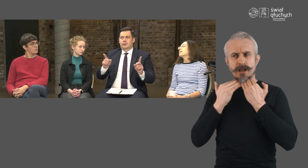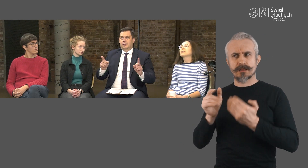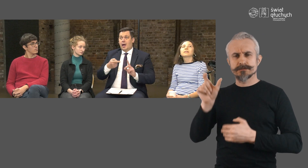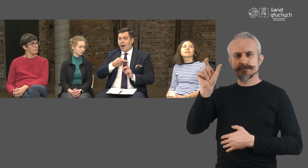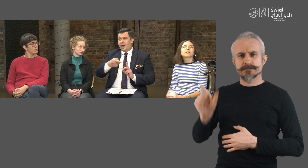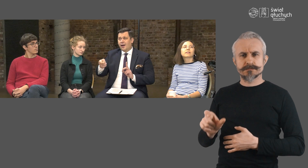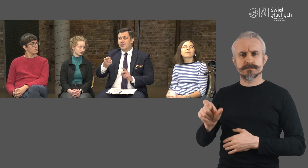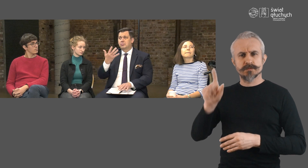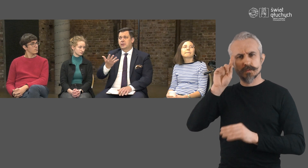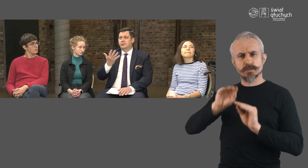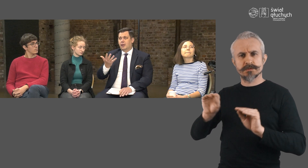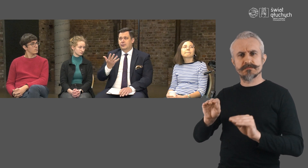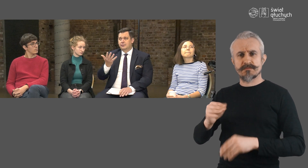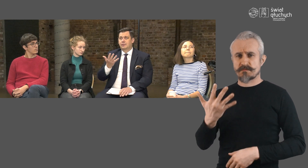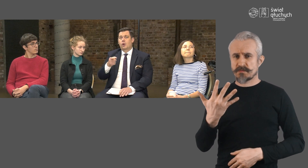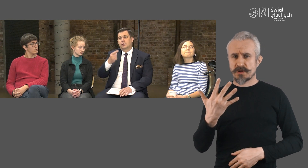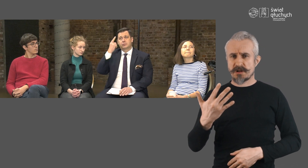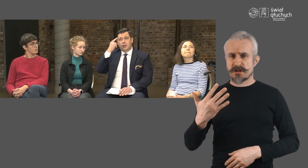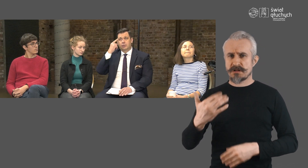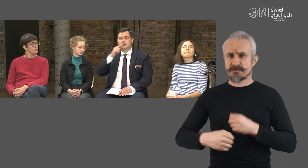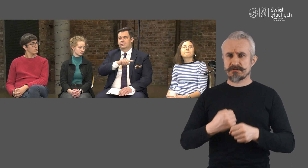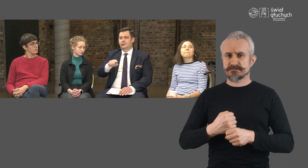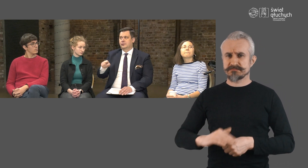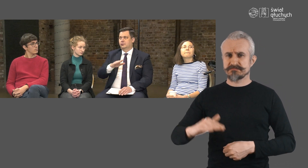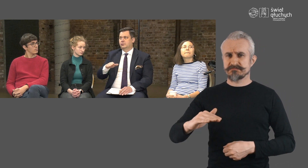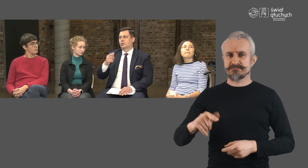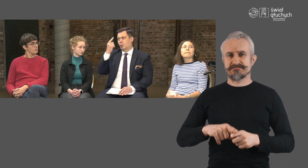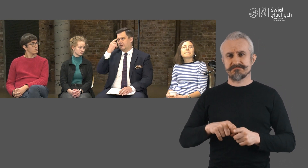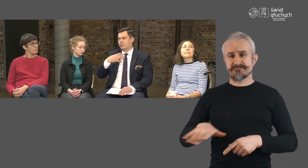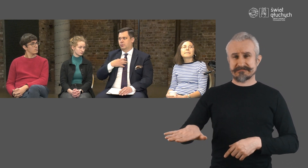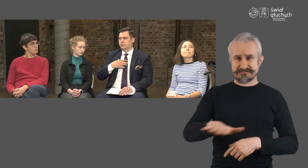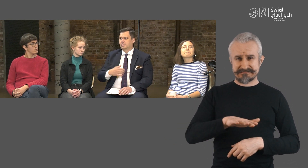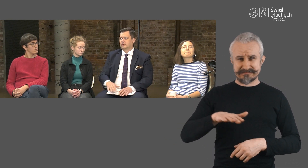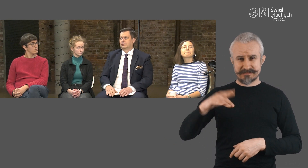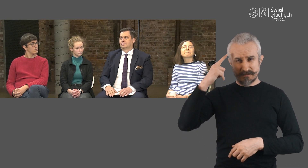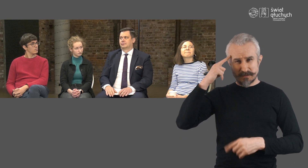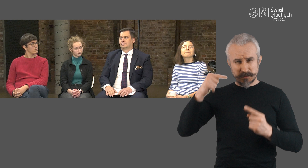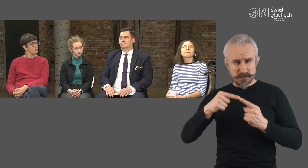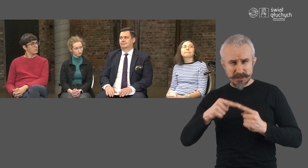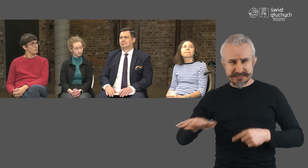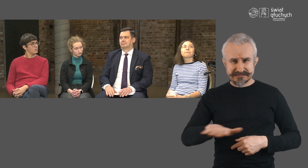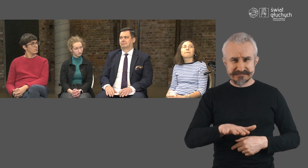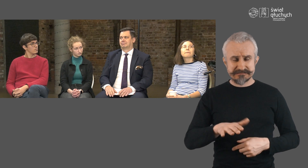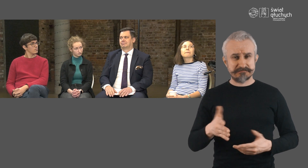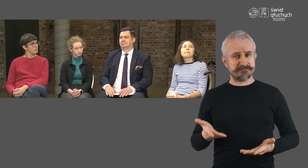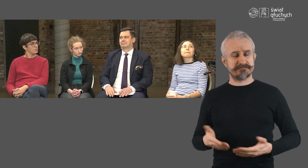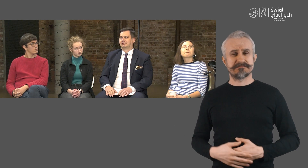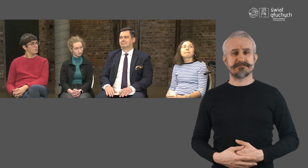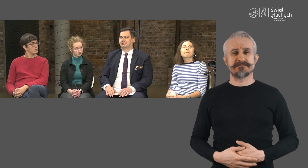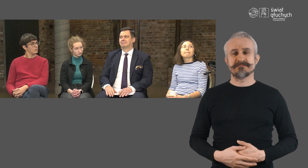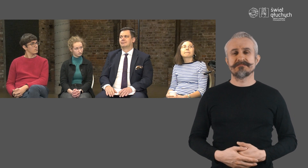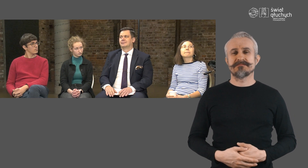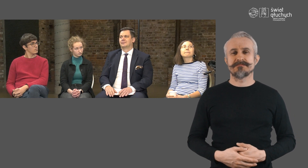No to okropna była ta nauczycielka. Przez 5 lat ona myślała, że tych dzieci tak